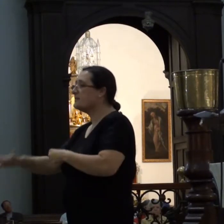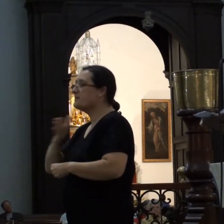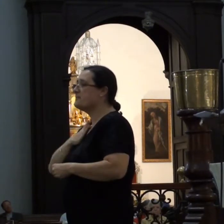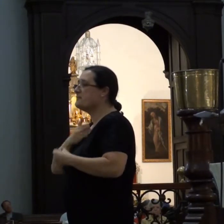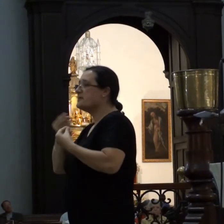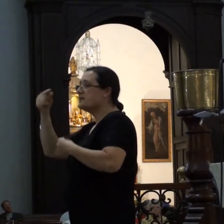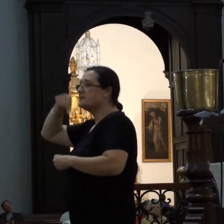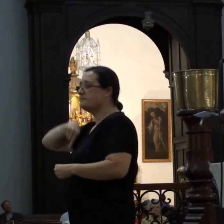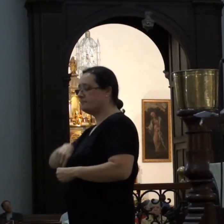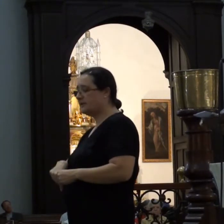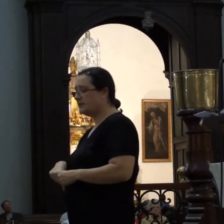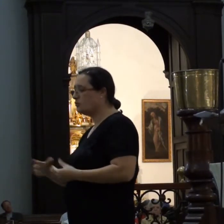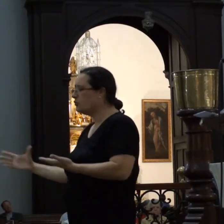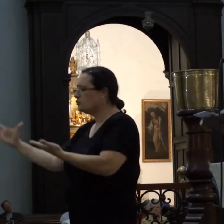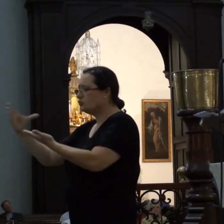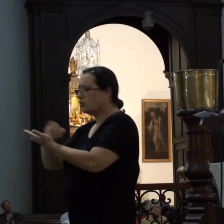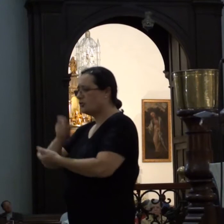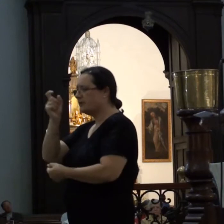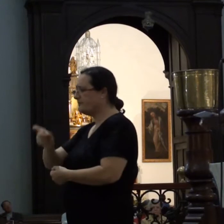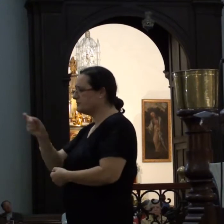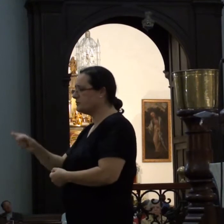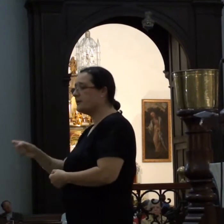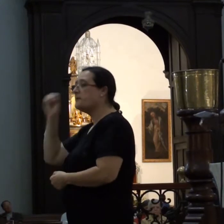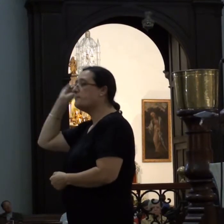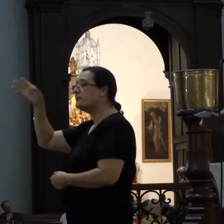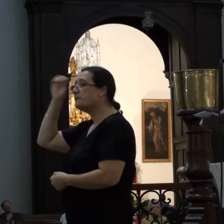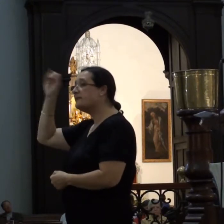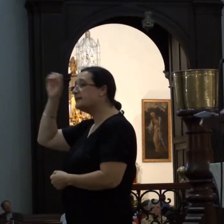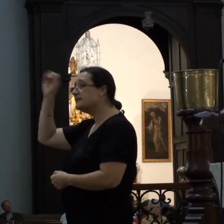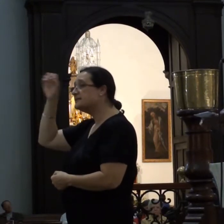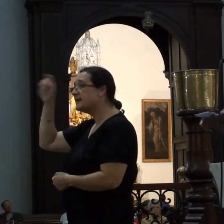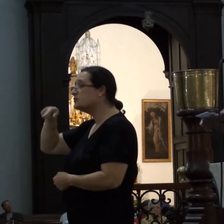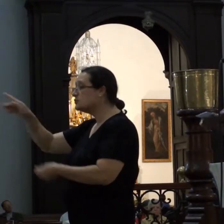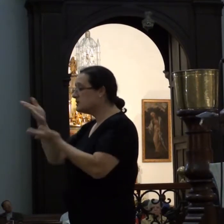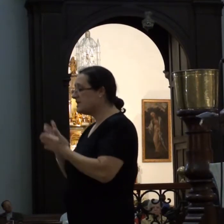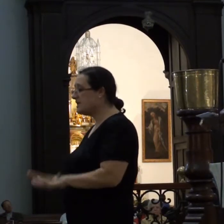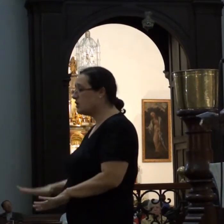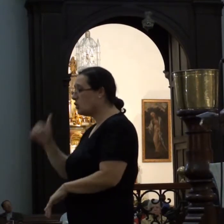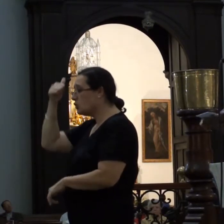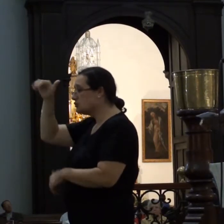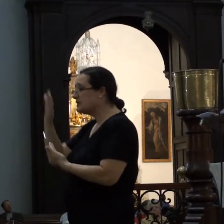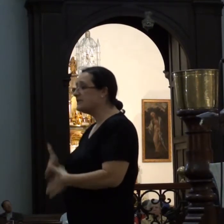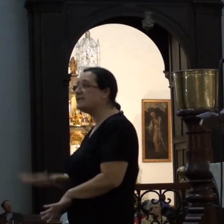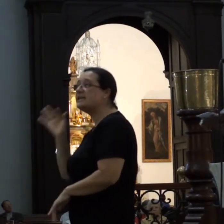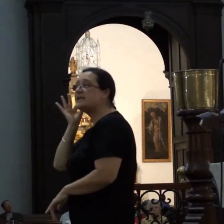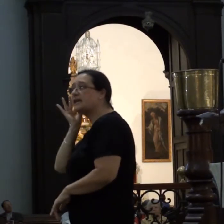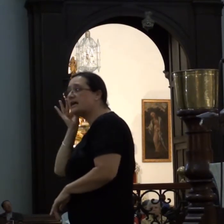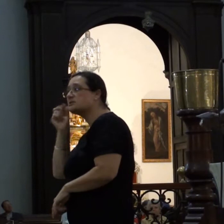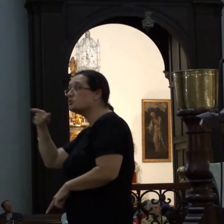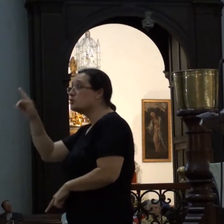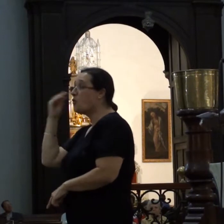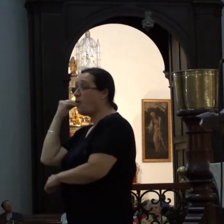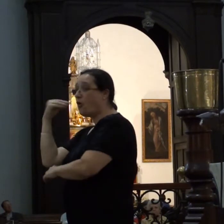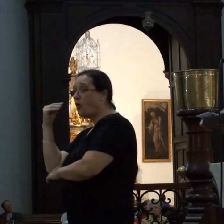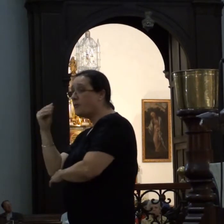espíritu sobre toda carne y profetizarán sus hijos y sus hijas sus jóvenes verán visiones y